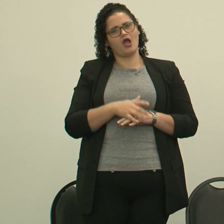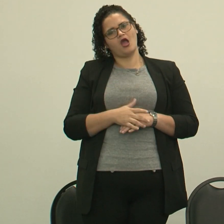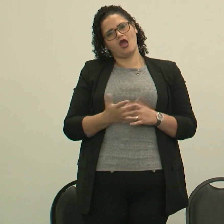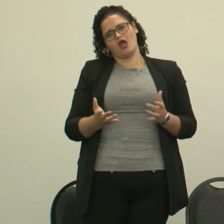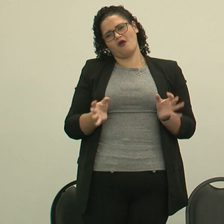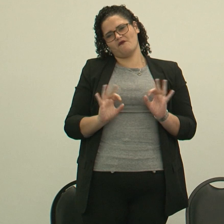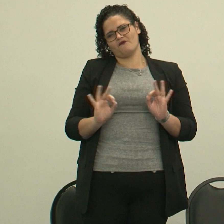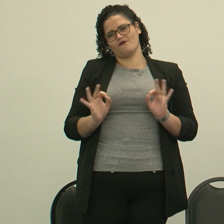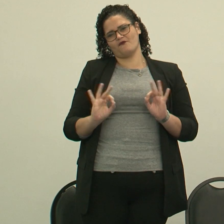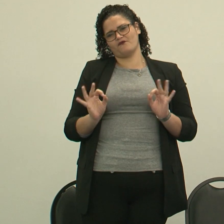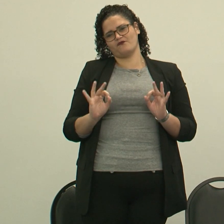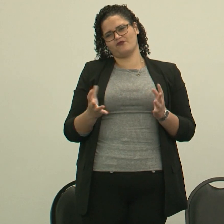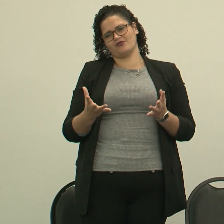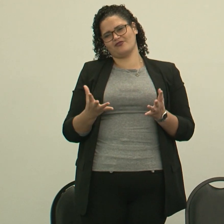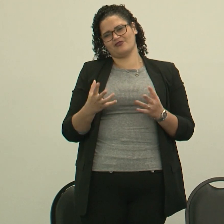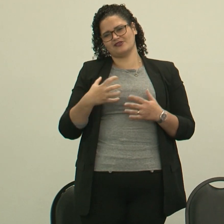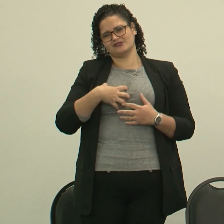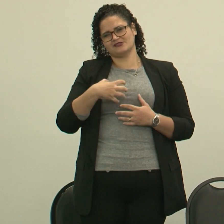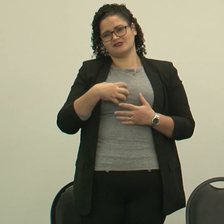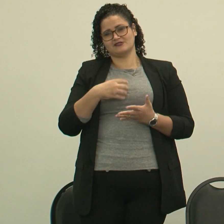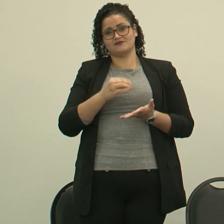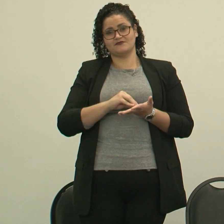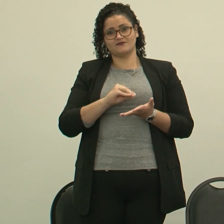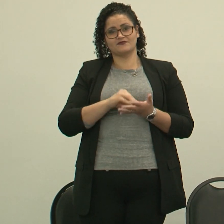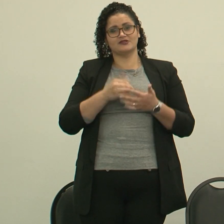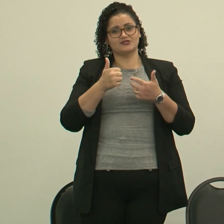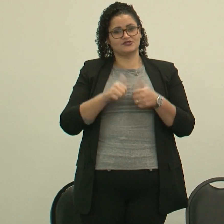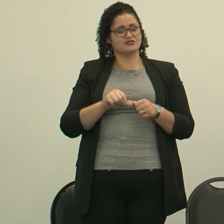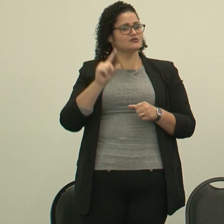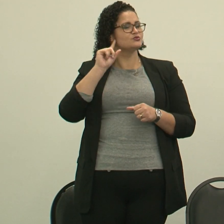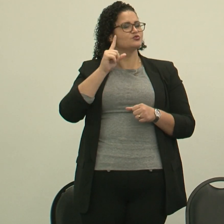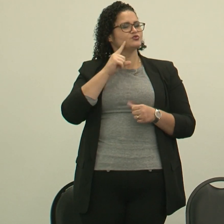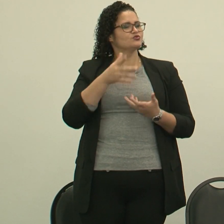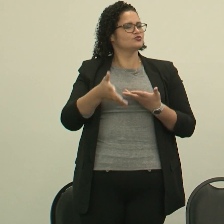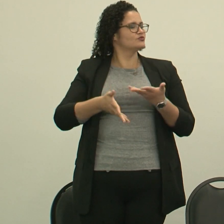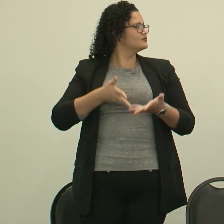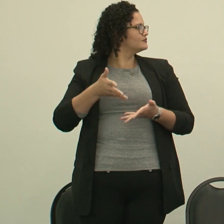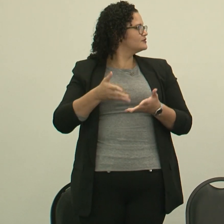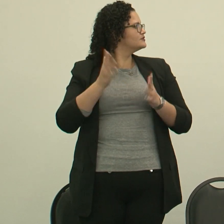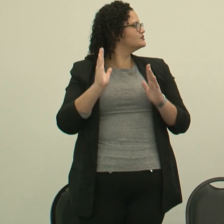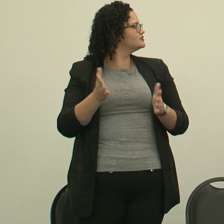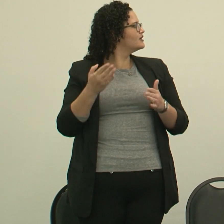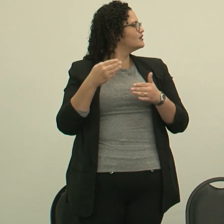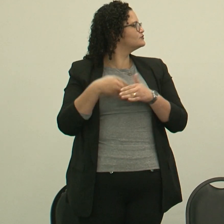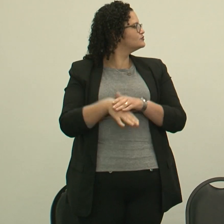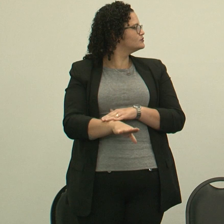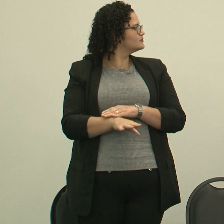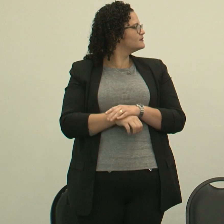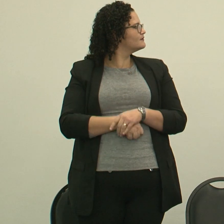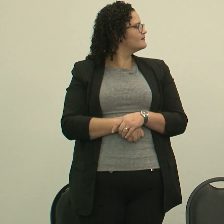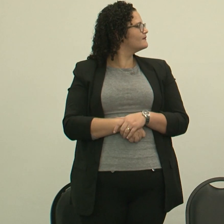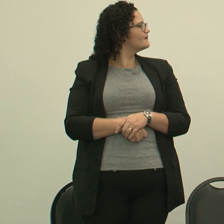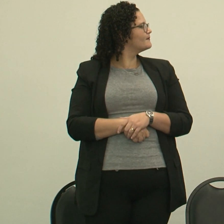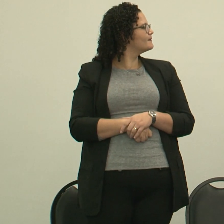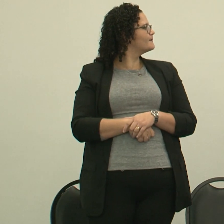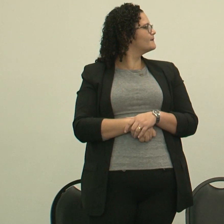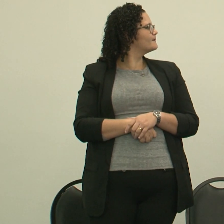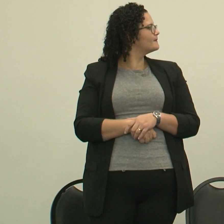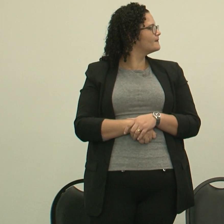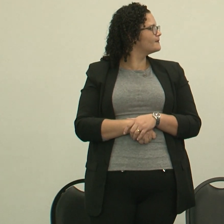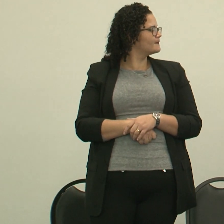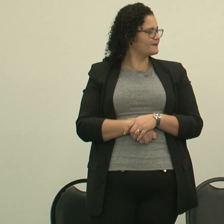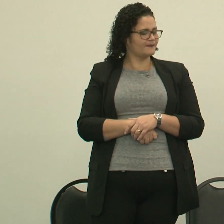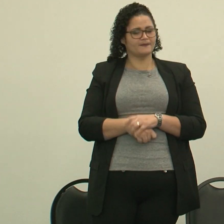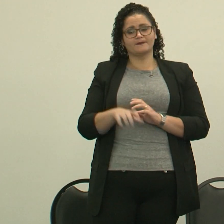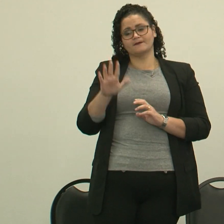que fofo, né? Ele sentiu falta, na verdade, de estar entre surdos, que é o que ele já está acostumado, entre, né, a família dele, embora a mãe seja ouvinte,